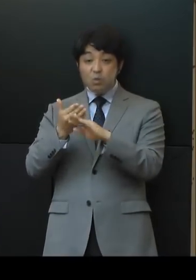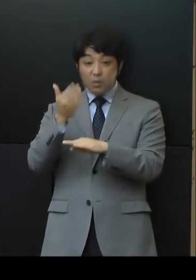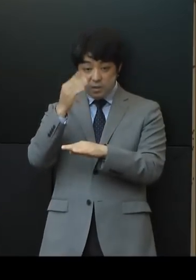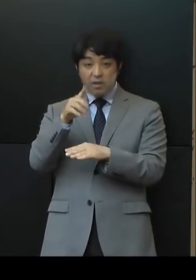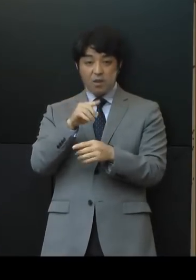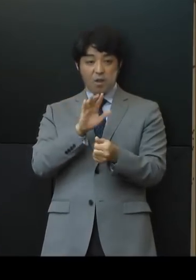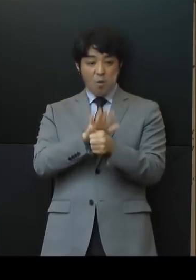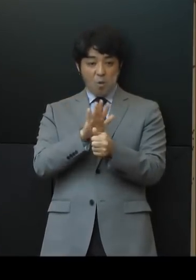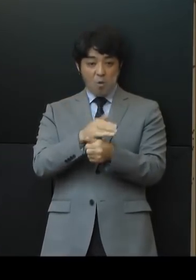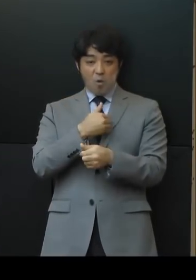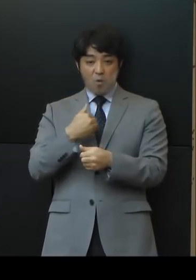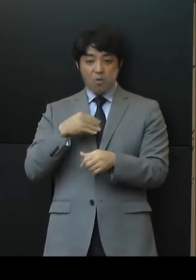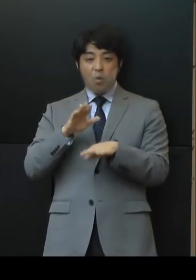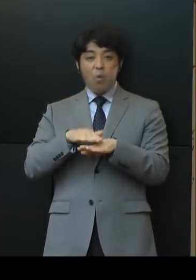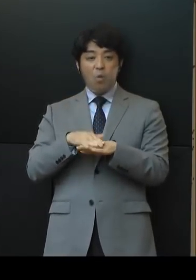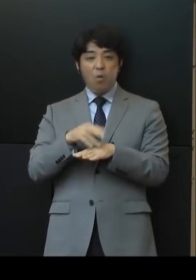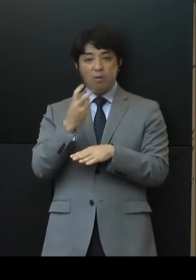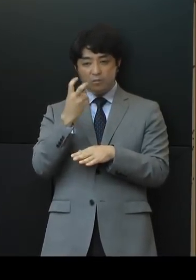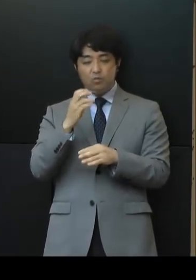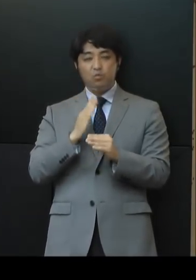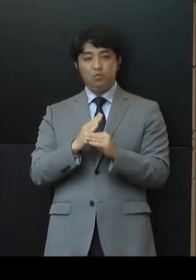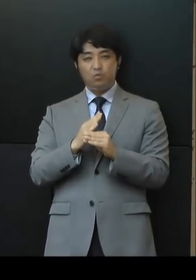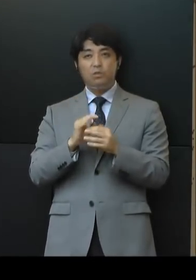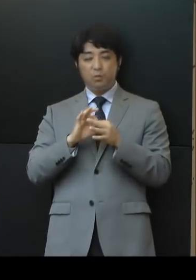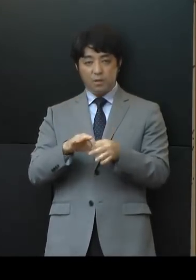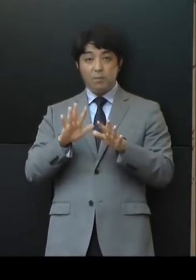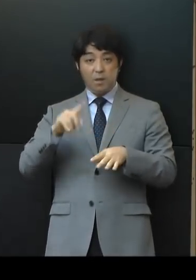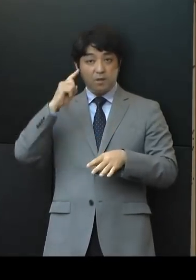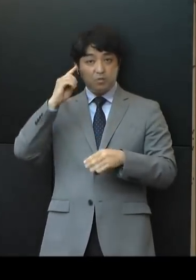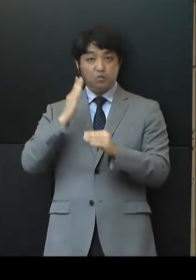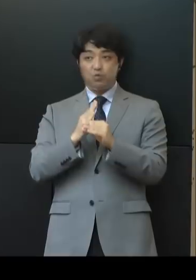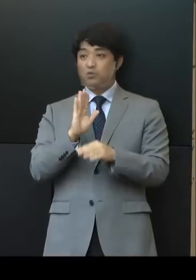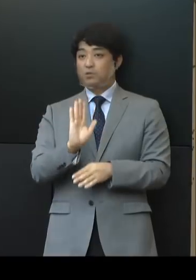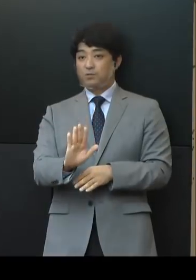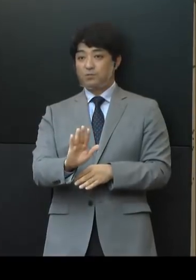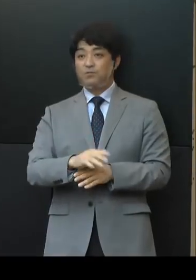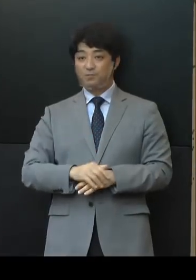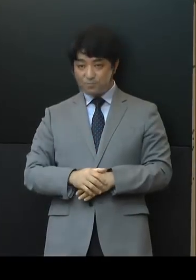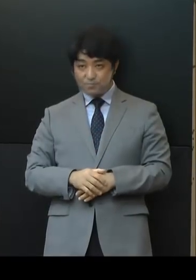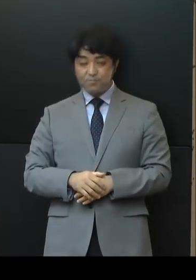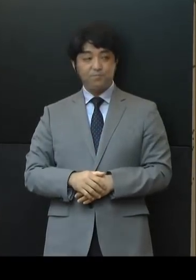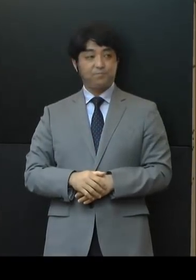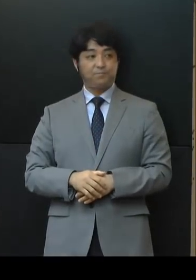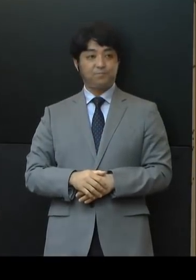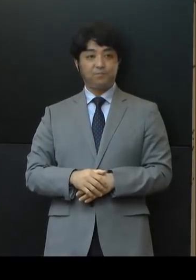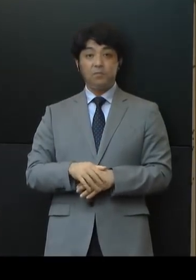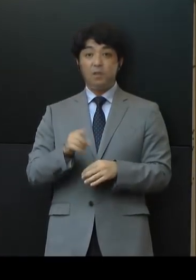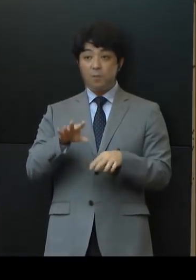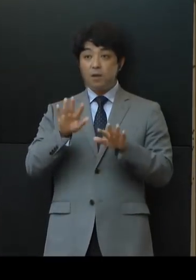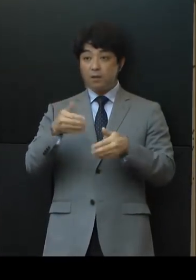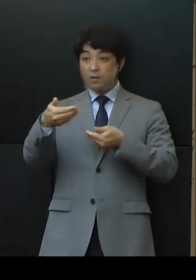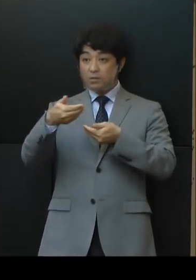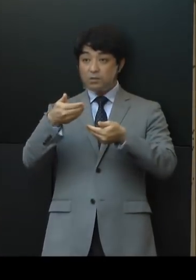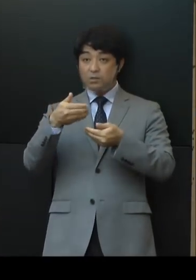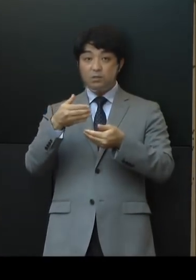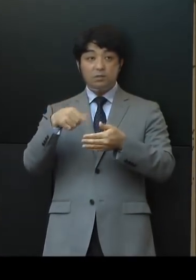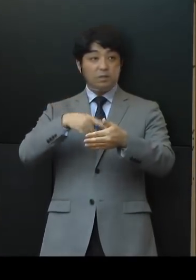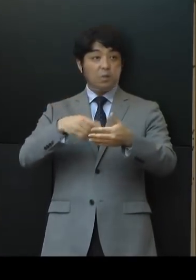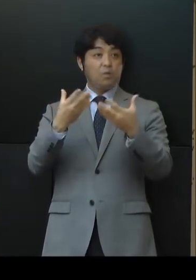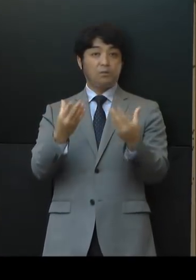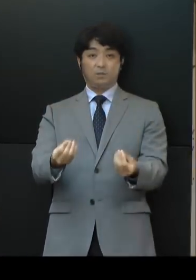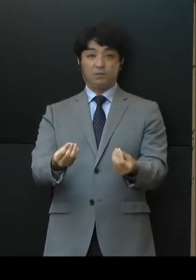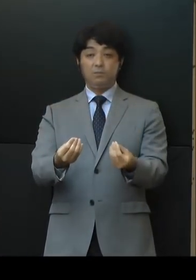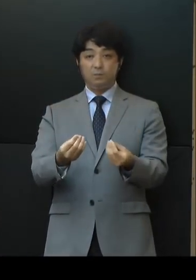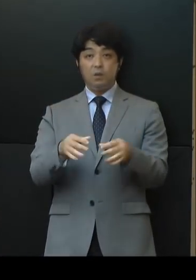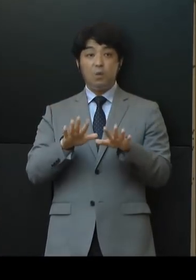てはしっかり検討していきたいと思います。 はい、では実施方針にかかる会議は終了しますが、本日